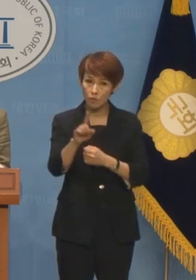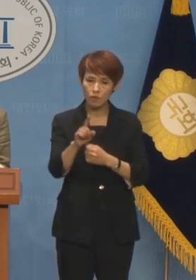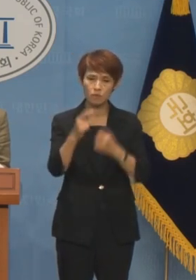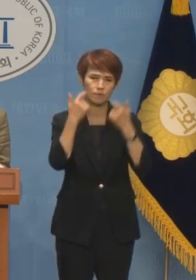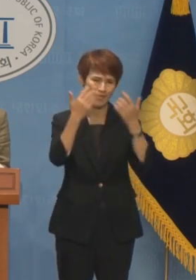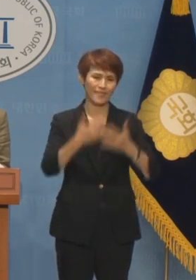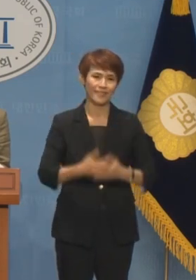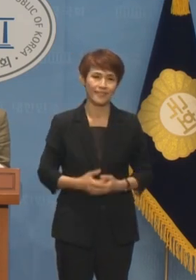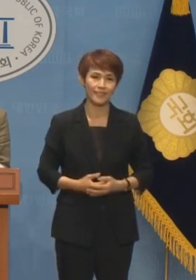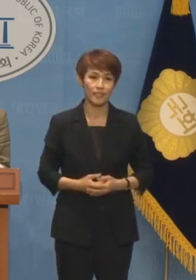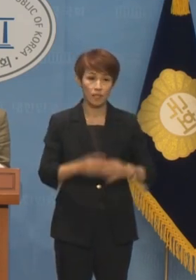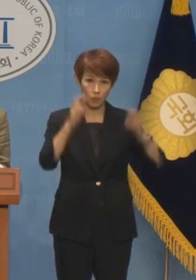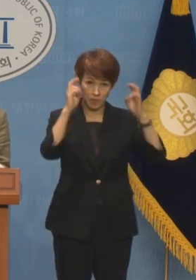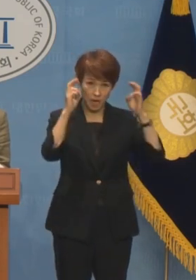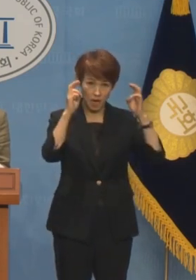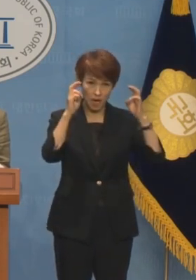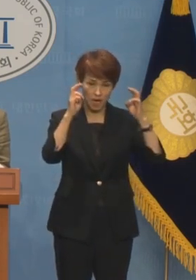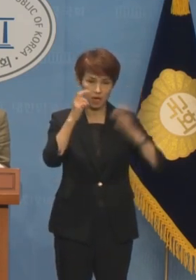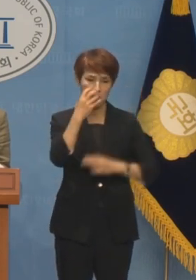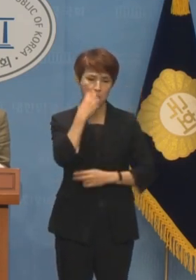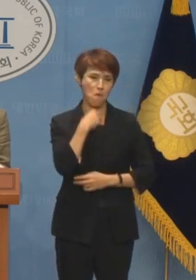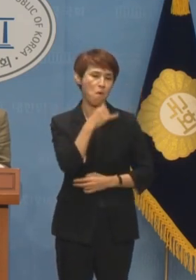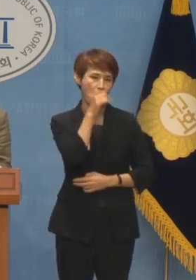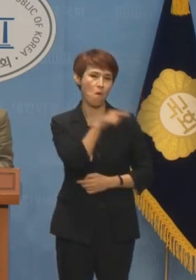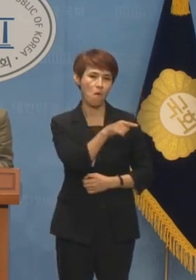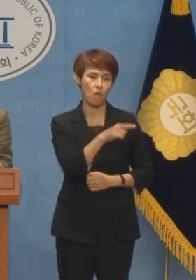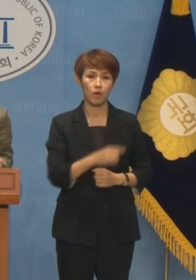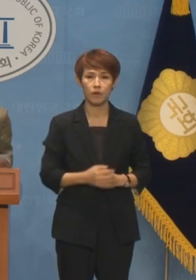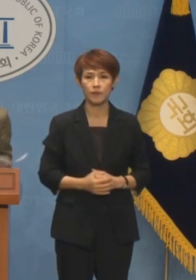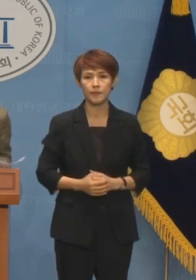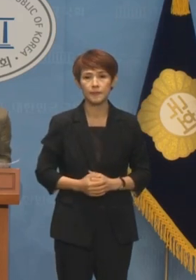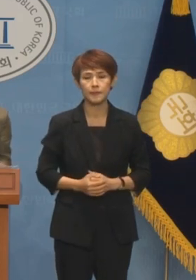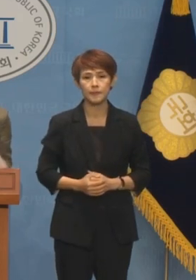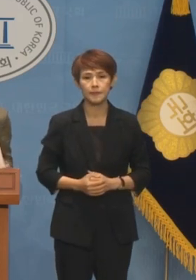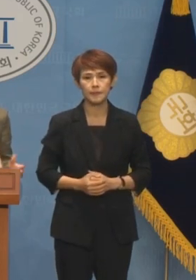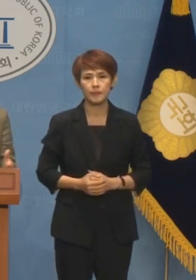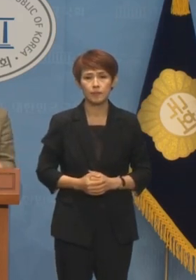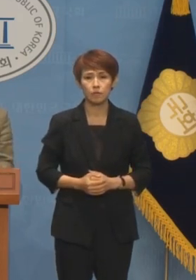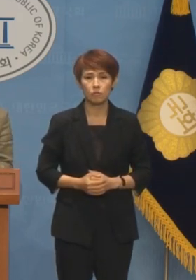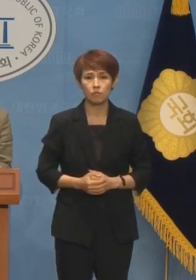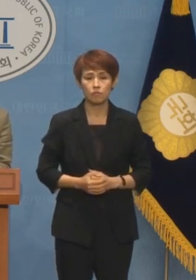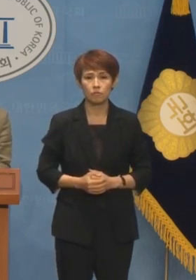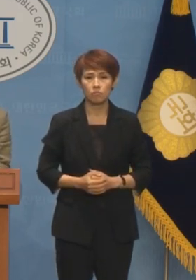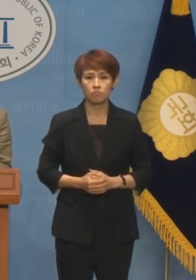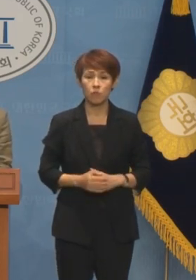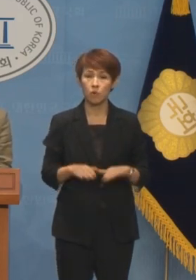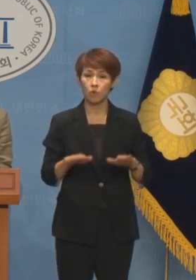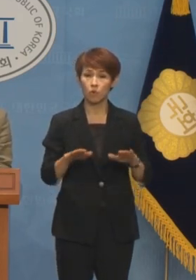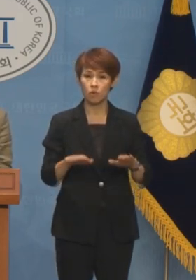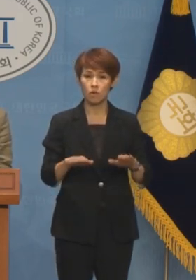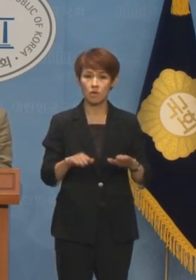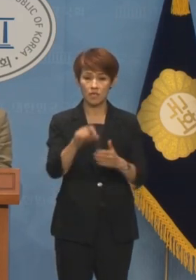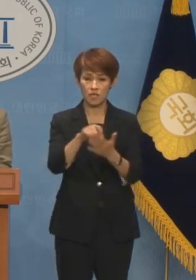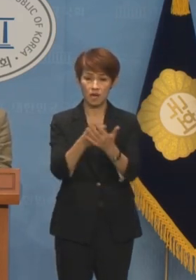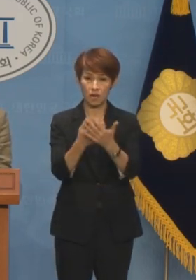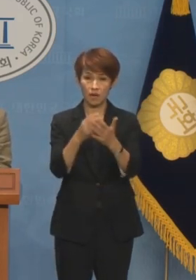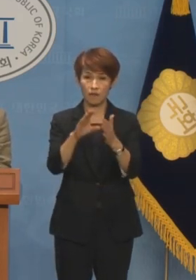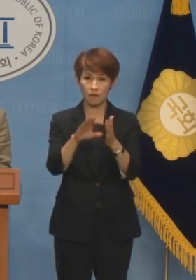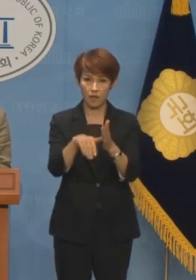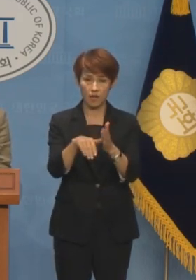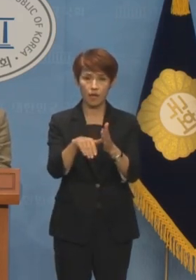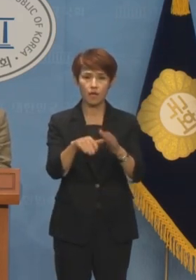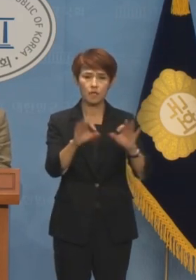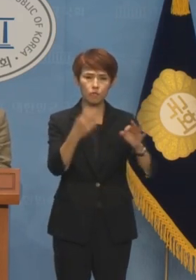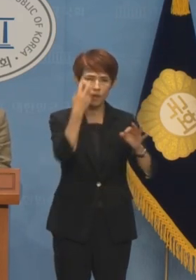자명합니다. 기업에 유리하기 때문입니다. 그게 아니라면 저는 오늘 기자회견에서